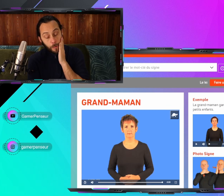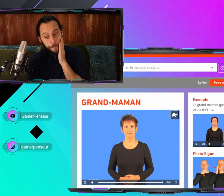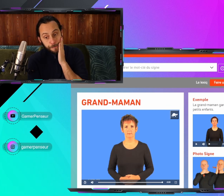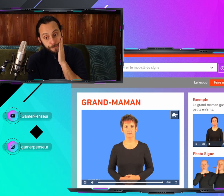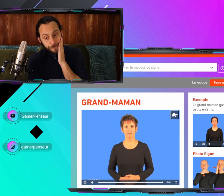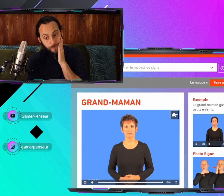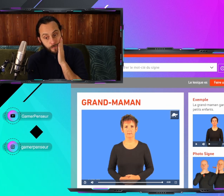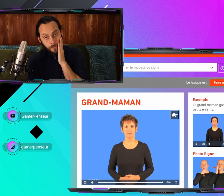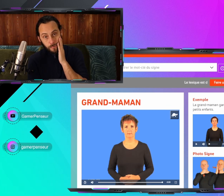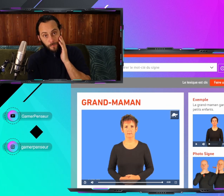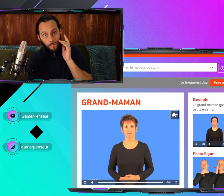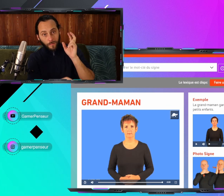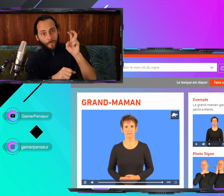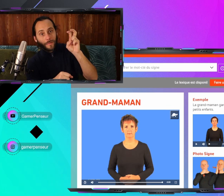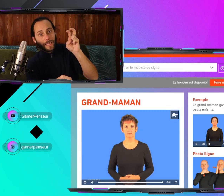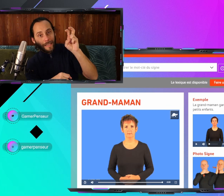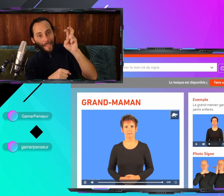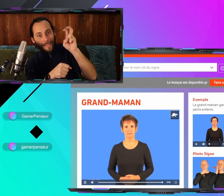Grand-maman.